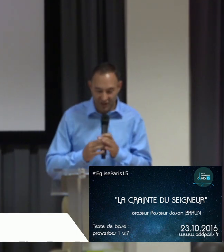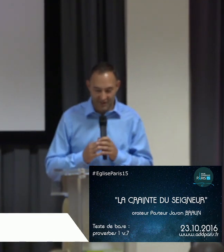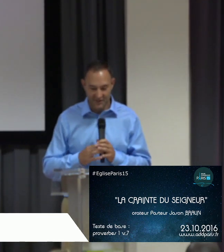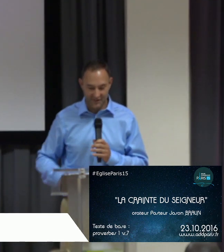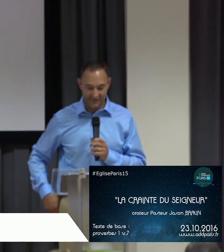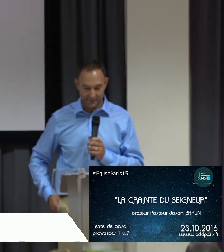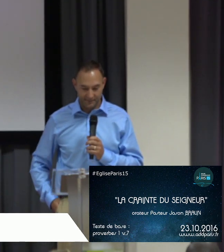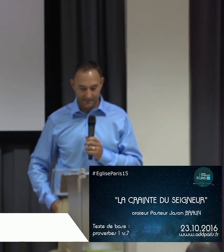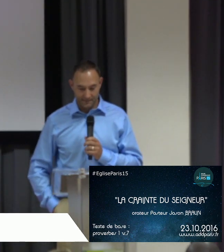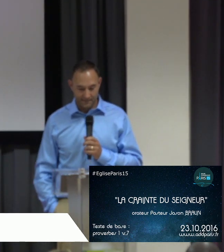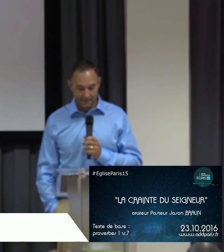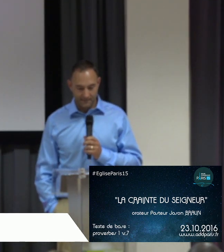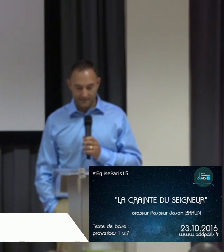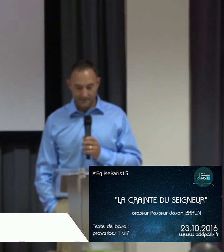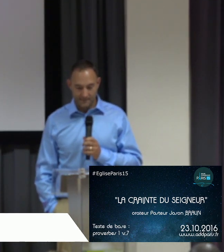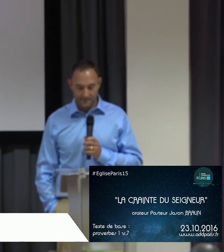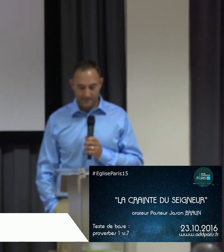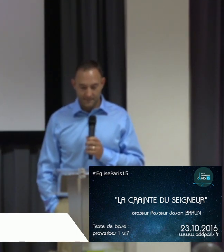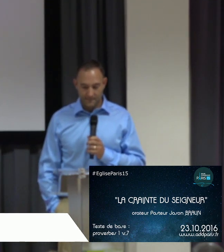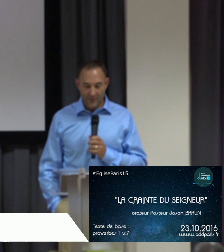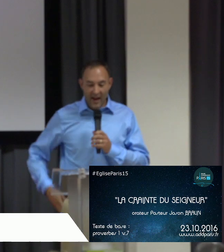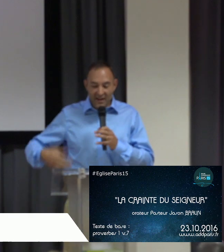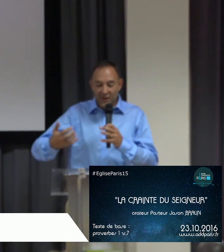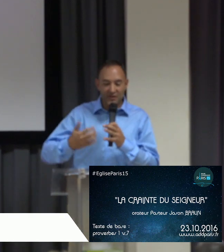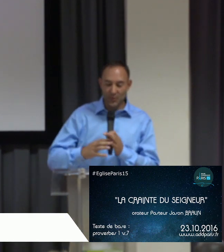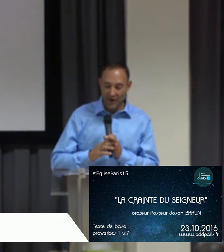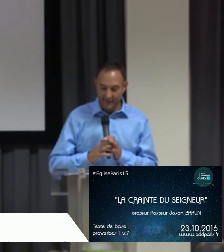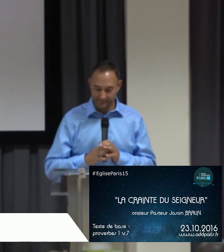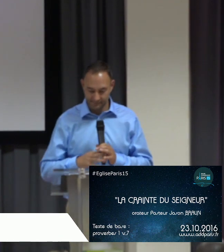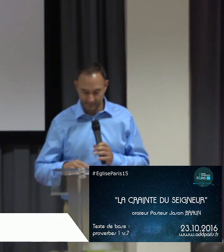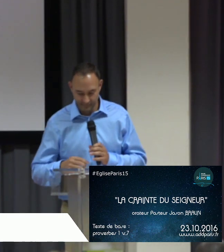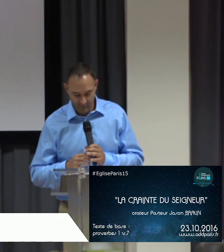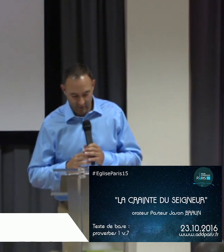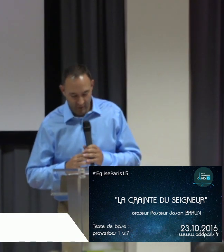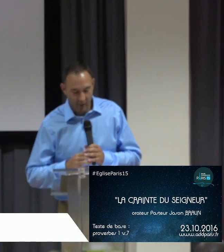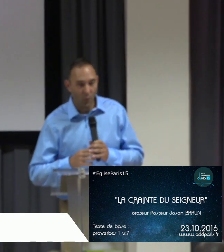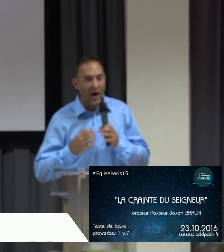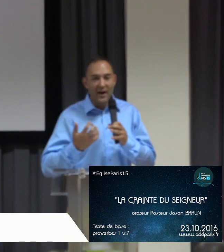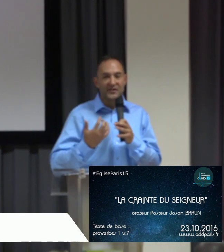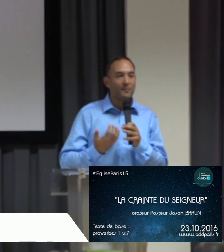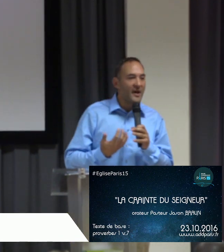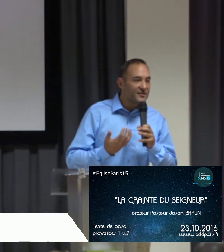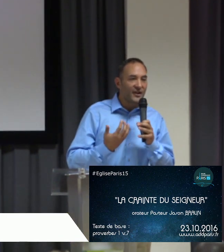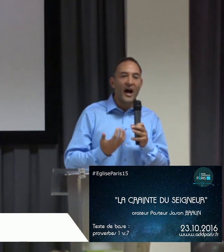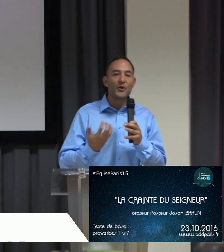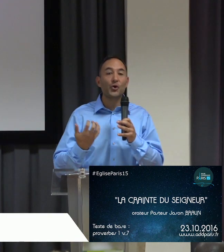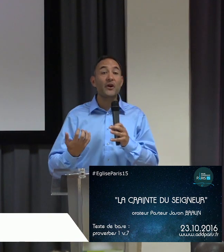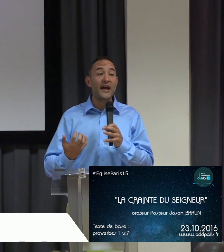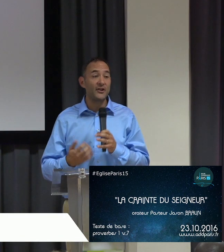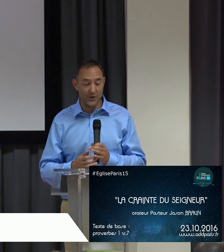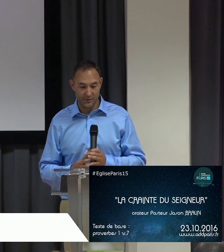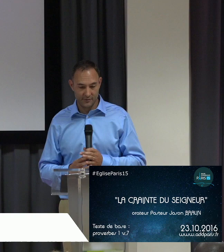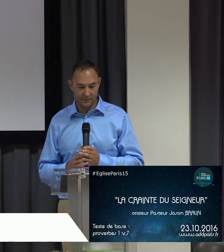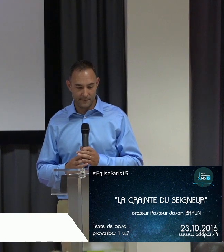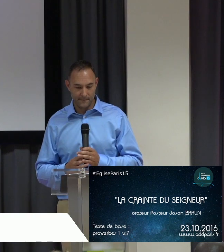life to Jesus. Peut-être qu'il y a quelqu'un ici qui n'a jamais donné sa vie à Jésus. I ask you this morning, Moi, je te pose cette question. why not submit to the God who